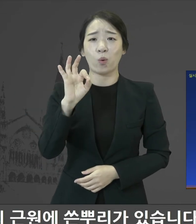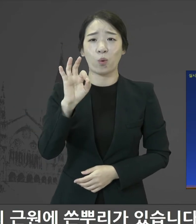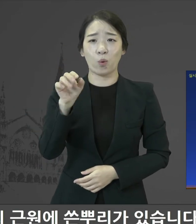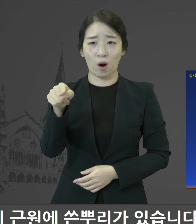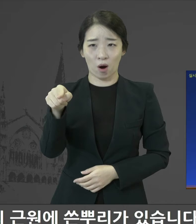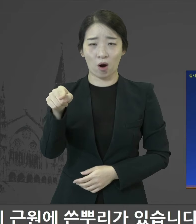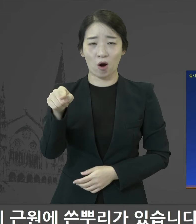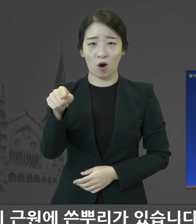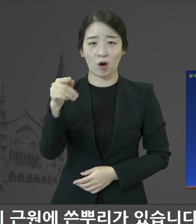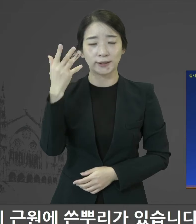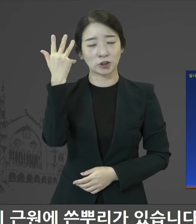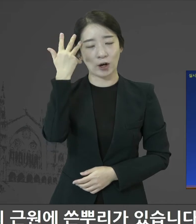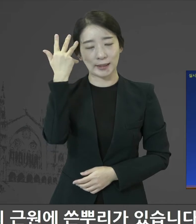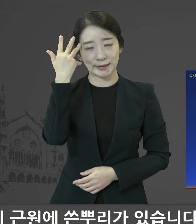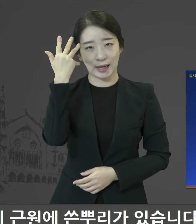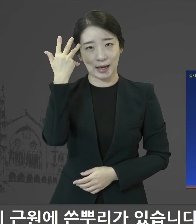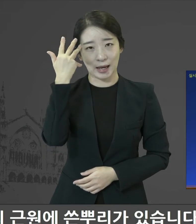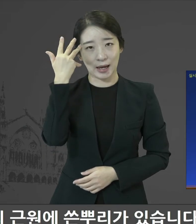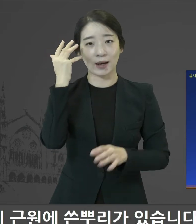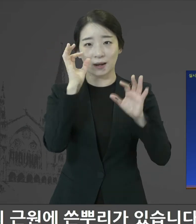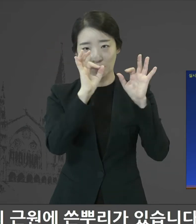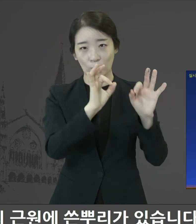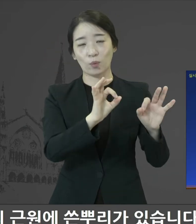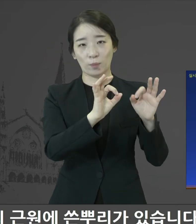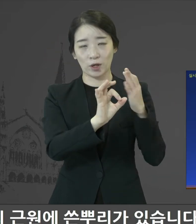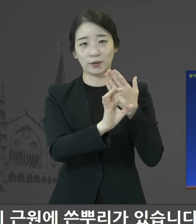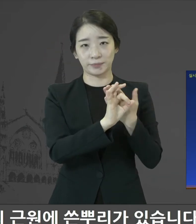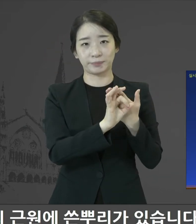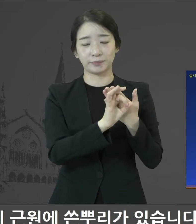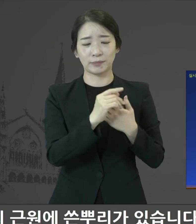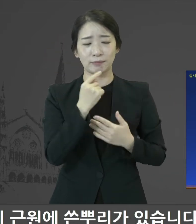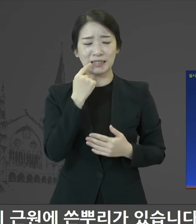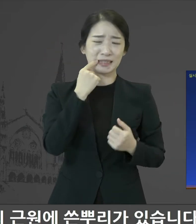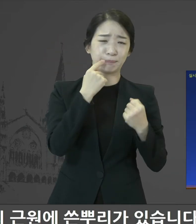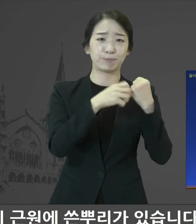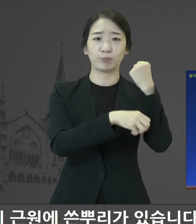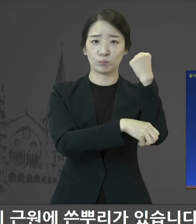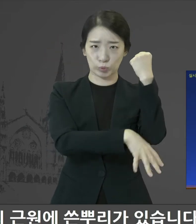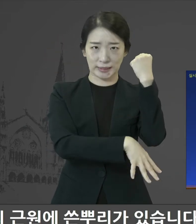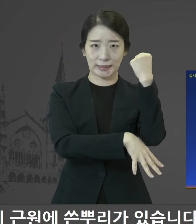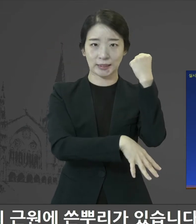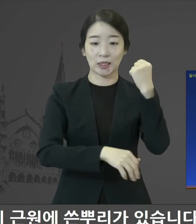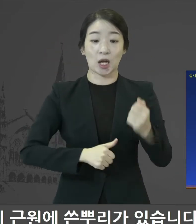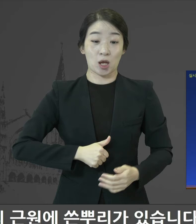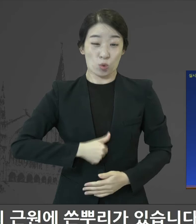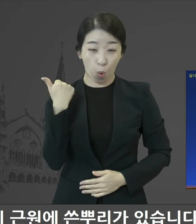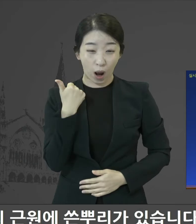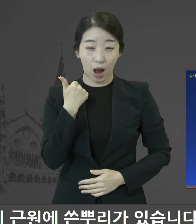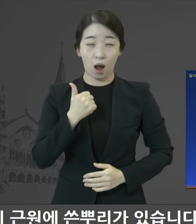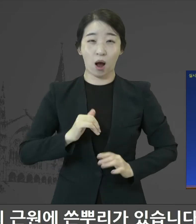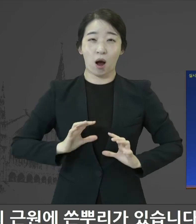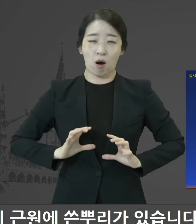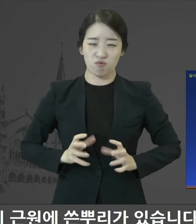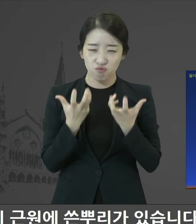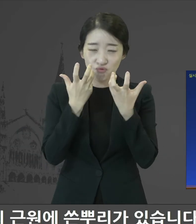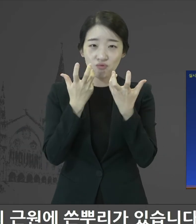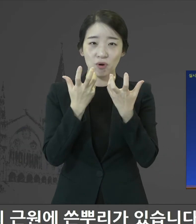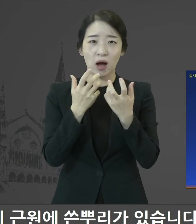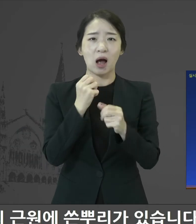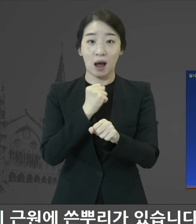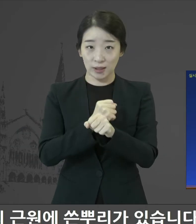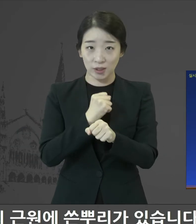쓴 글에 보면 요 세 가지 단어, 쓴뿌리, 노함, 분냄을 설명하는